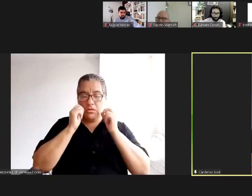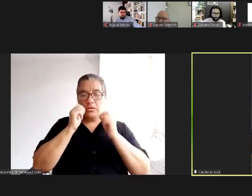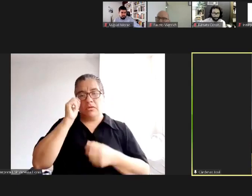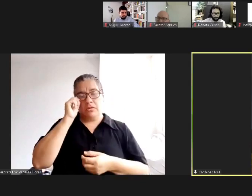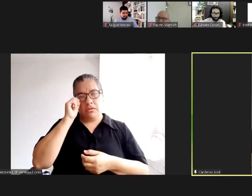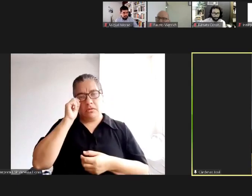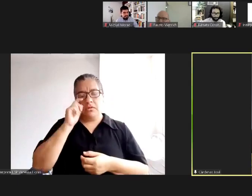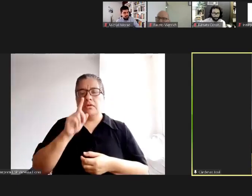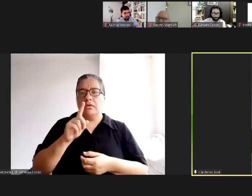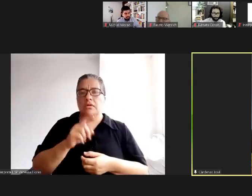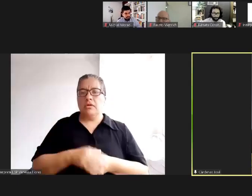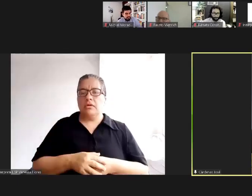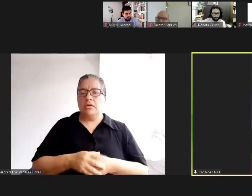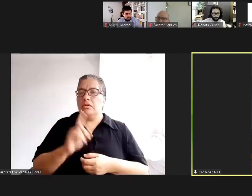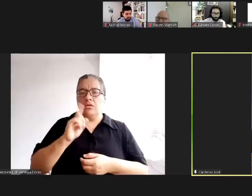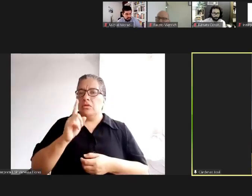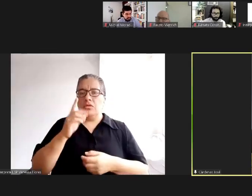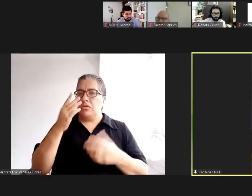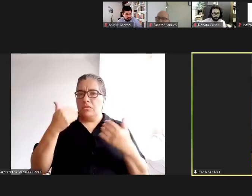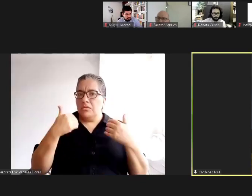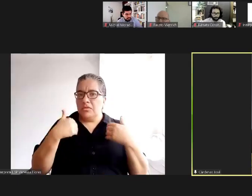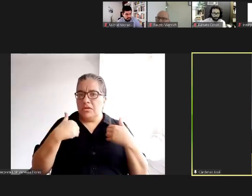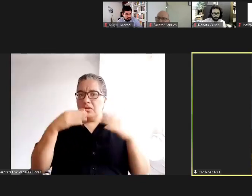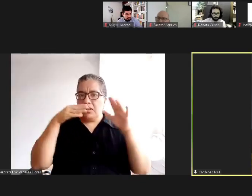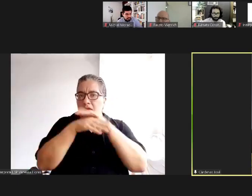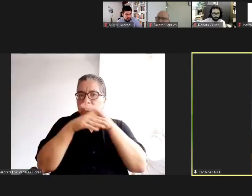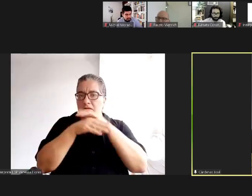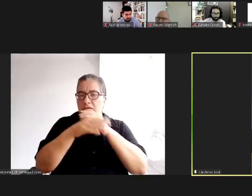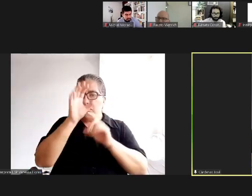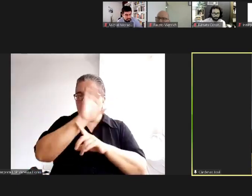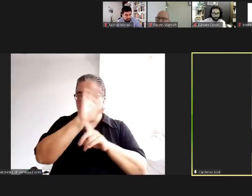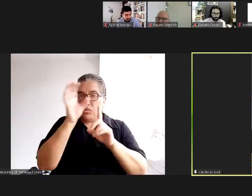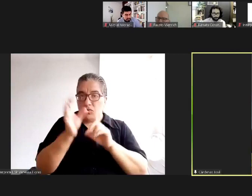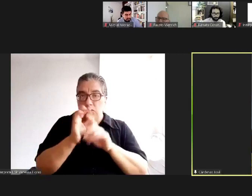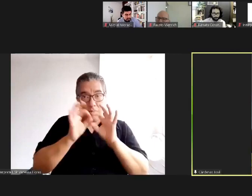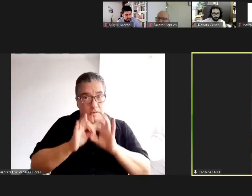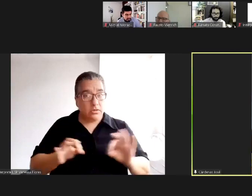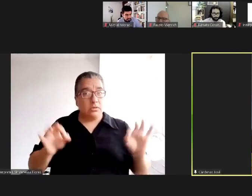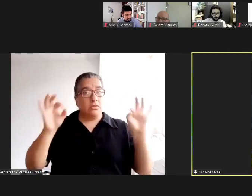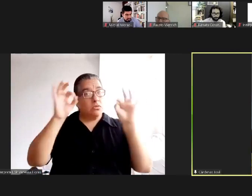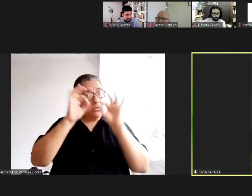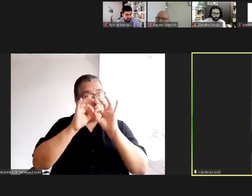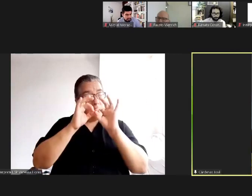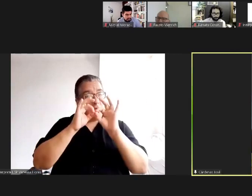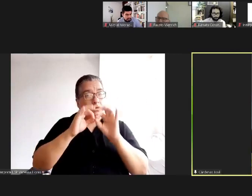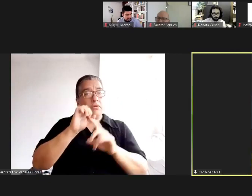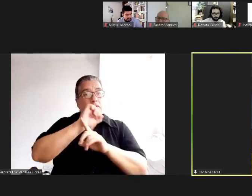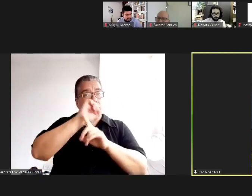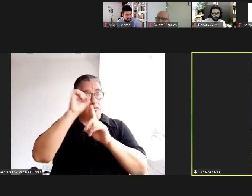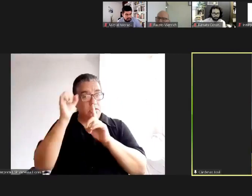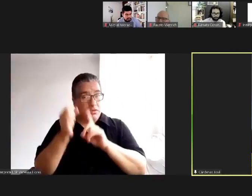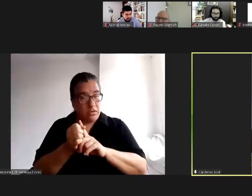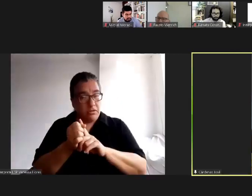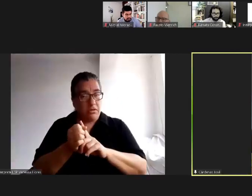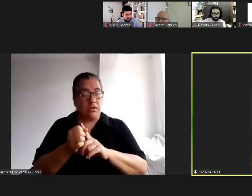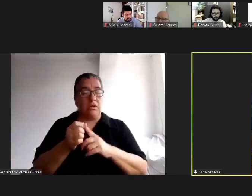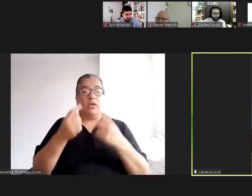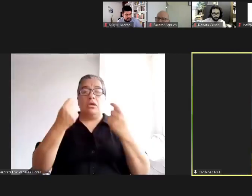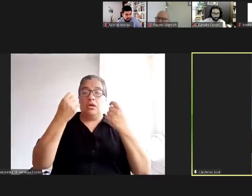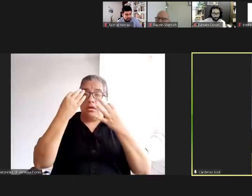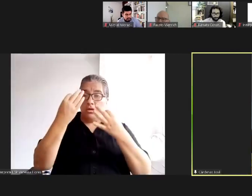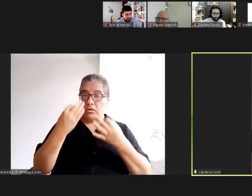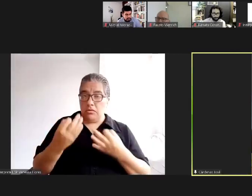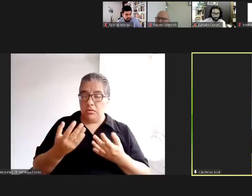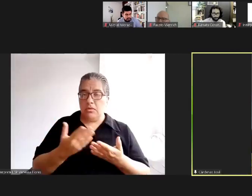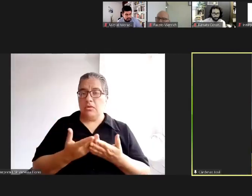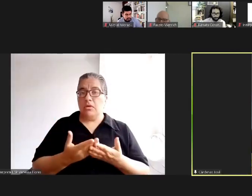ser interesante no solamente como impacto social, sino también como impacto económico. No hay películas peruanas